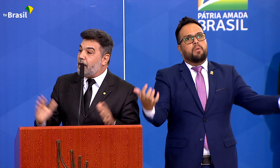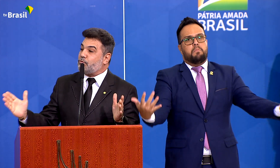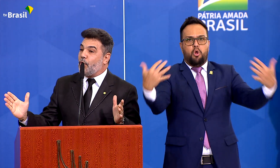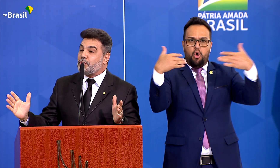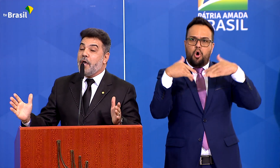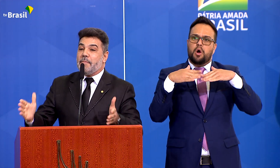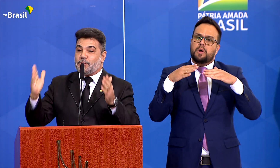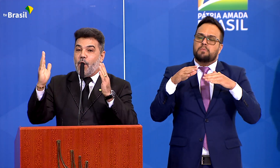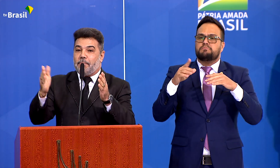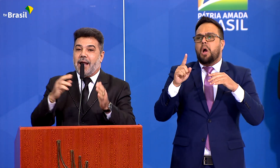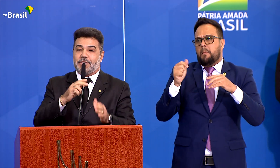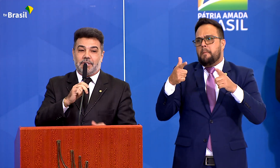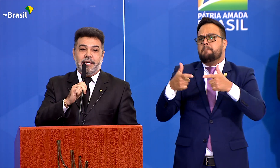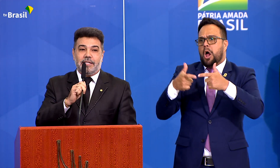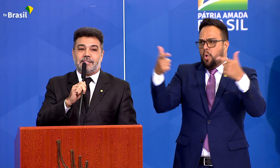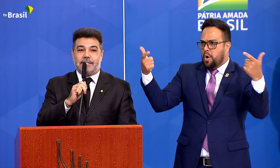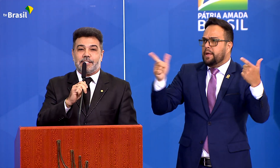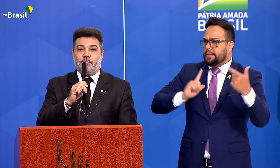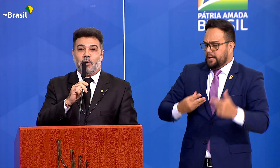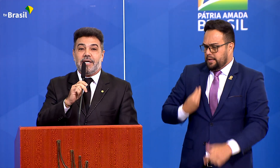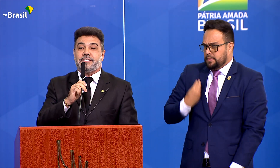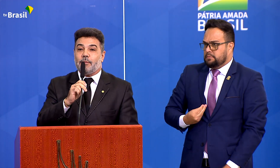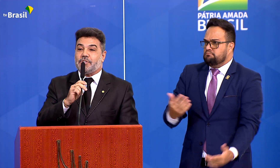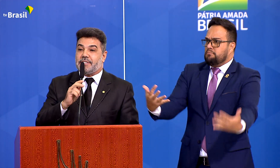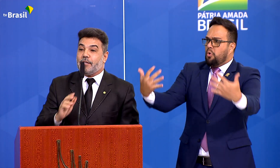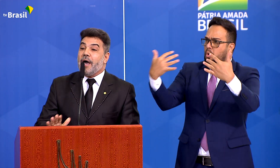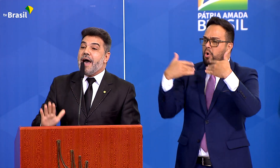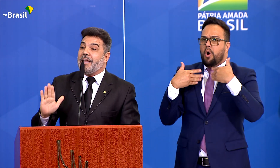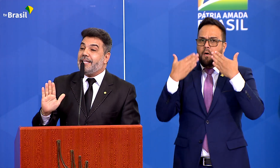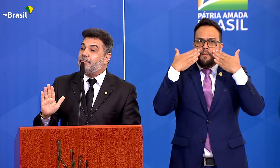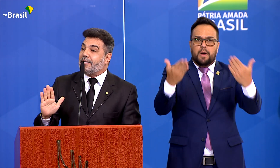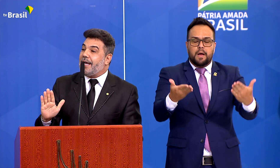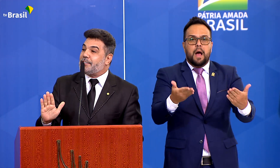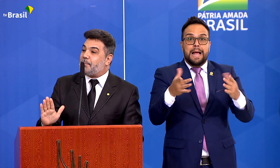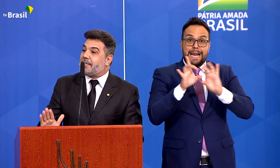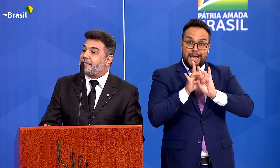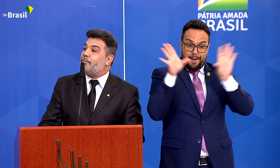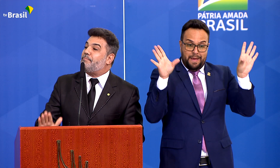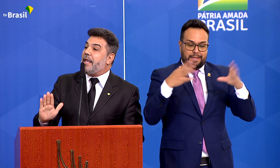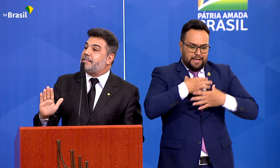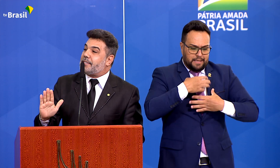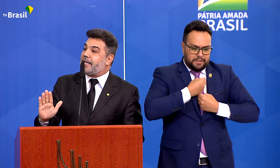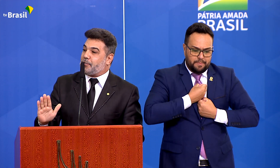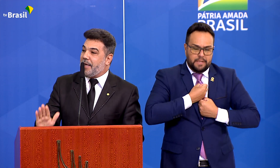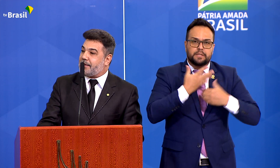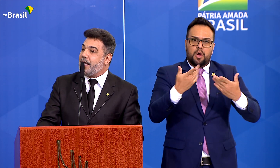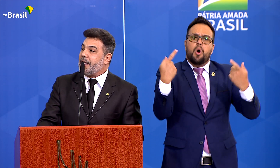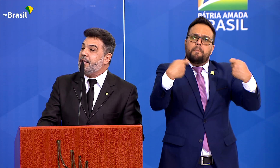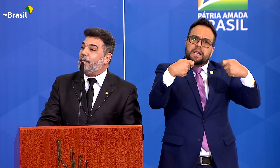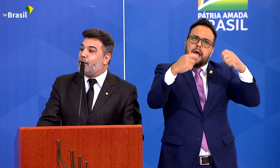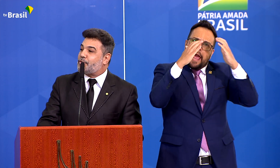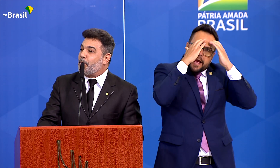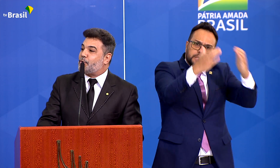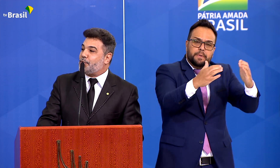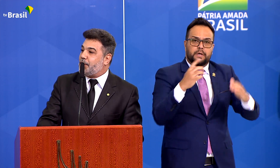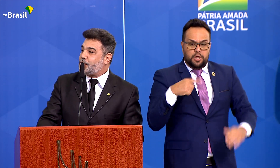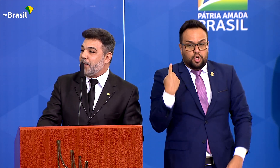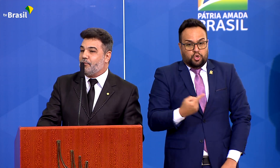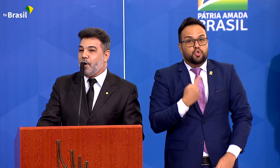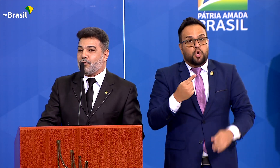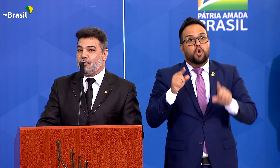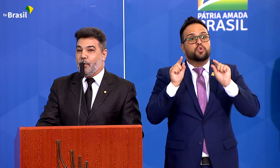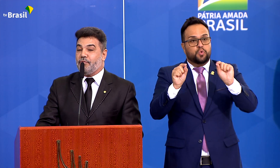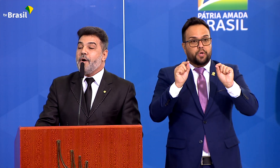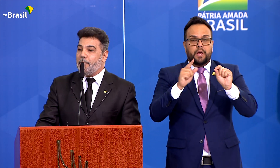representando senão todo mas boa parte desse terceiro poder estamos dizendo É verdade expressão tem que ser respeitada e nós